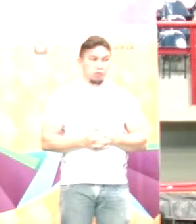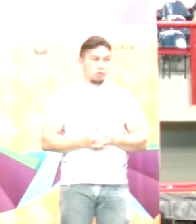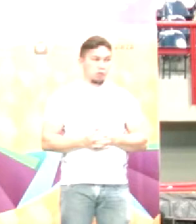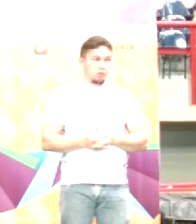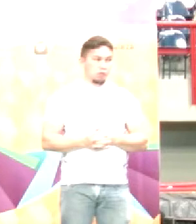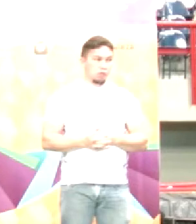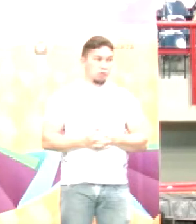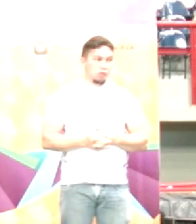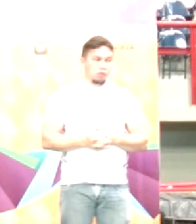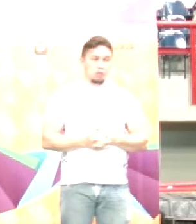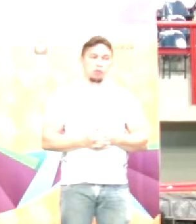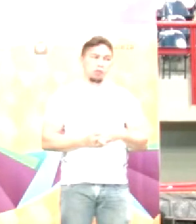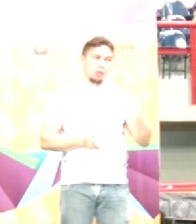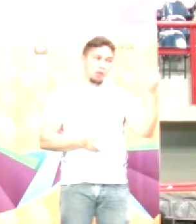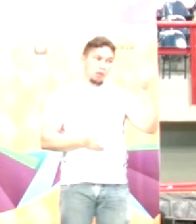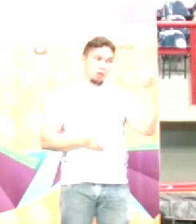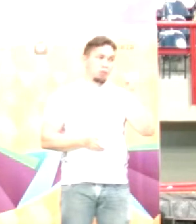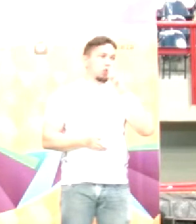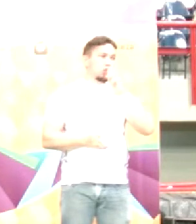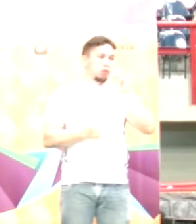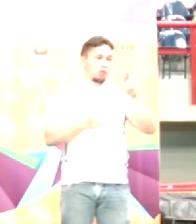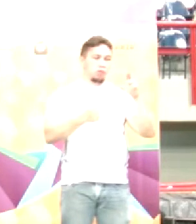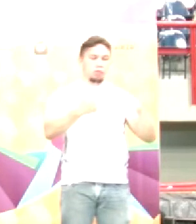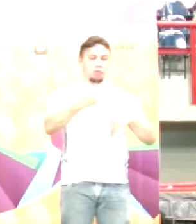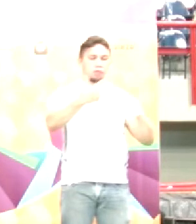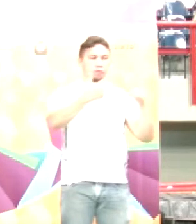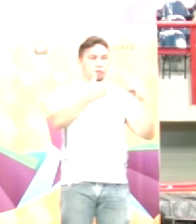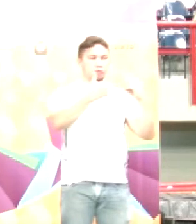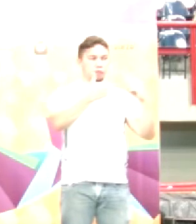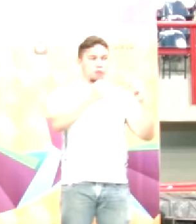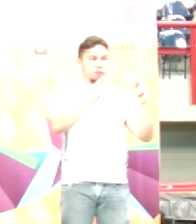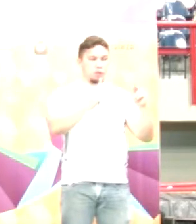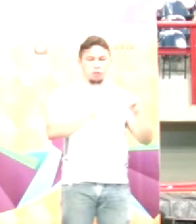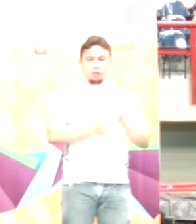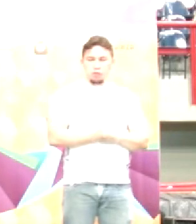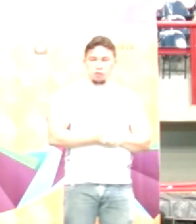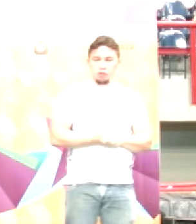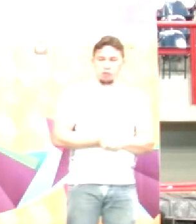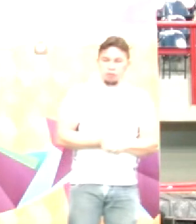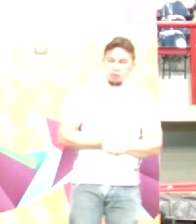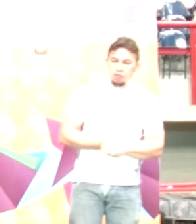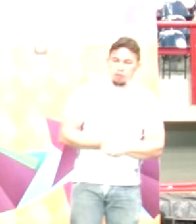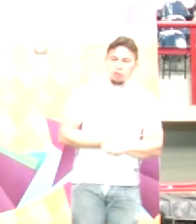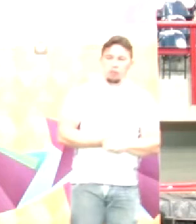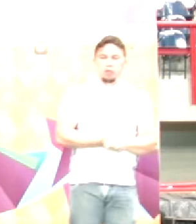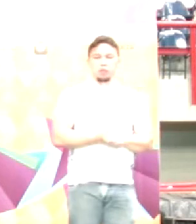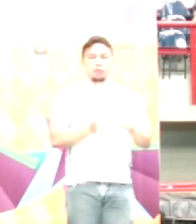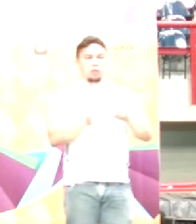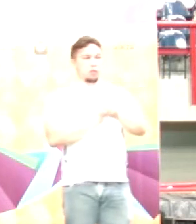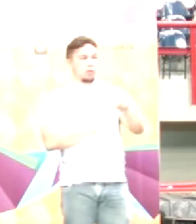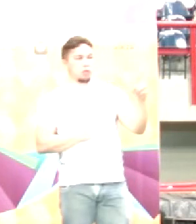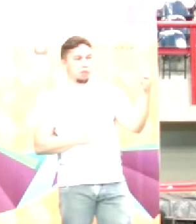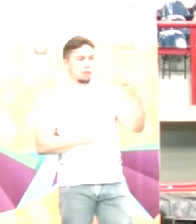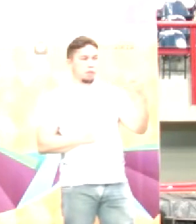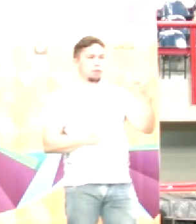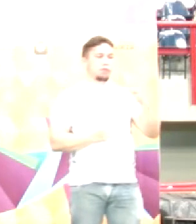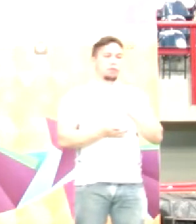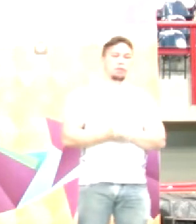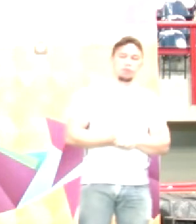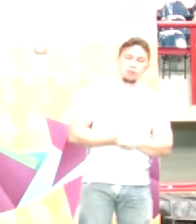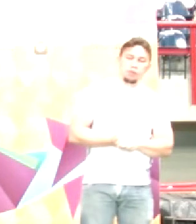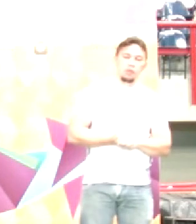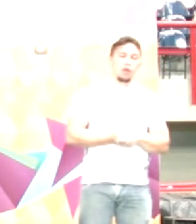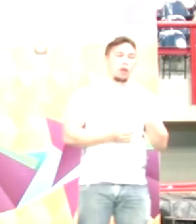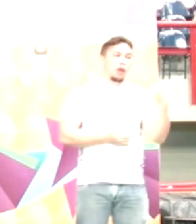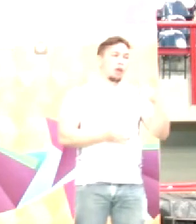Essa terceira, a segunda letra D, é isso? Confere comigo, isso? Joia. Terceira questão. Onde é que